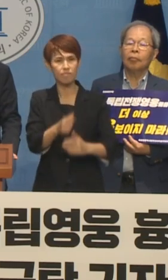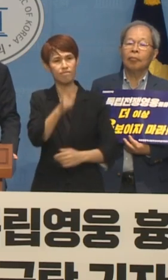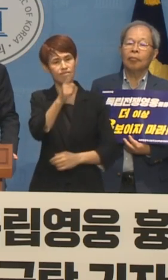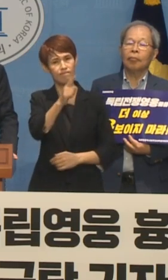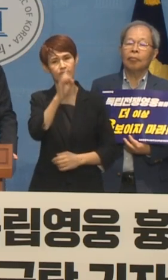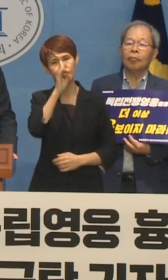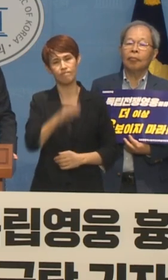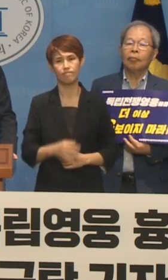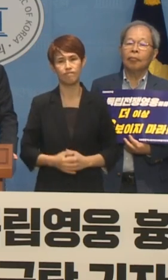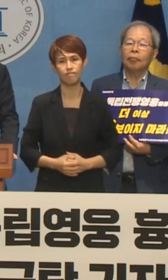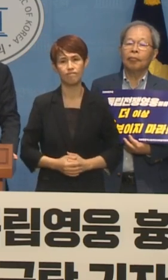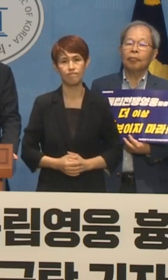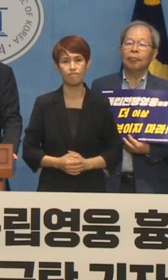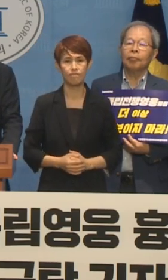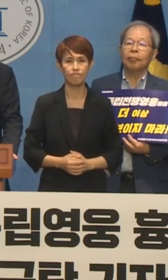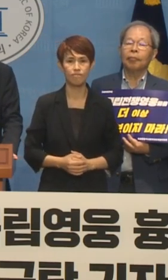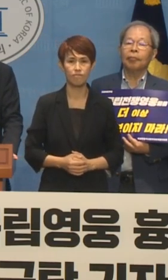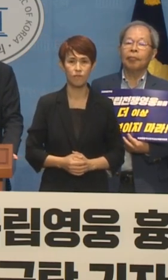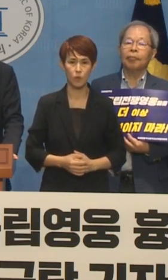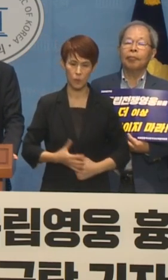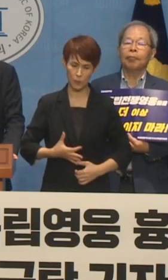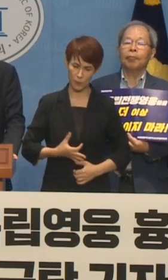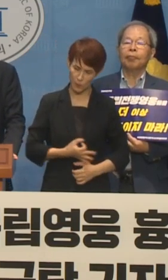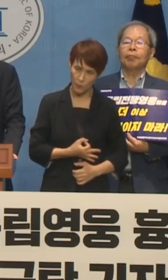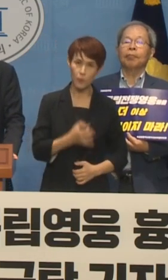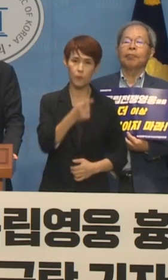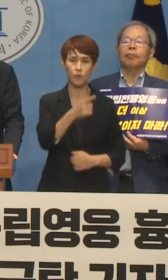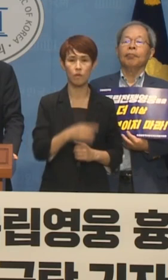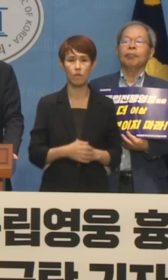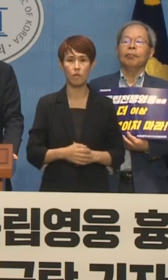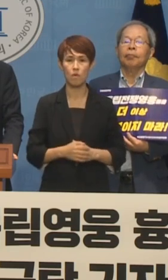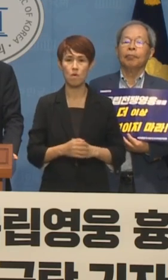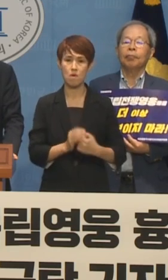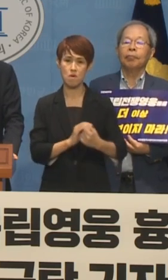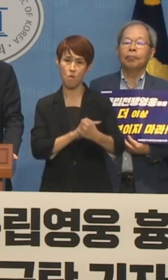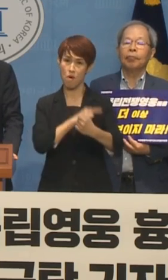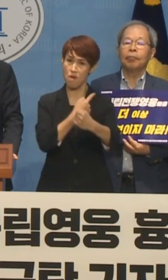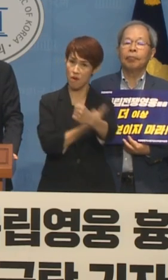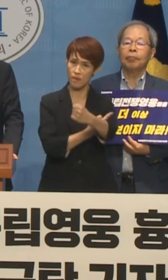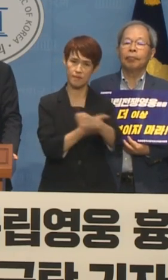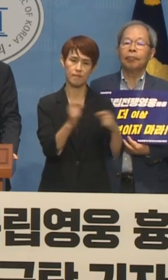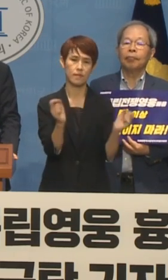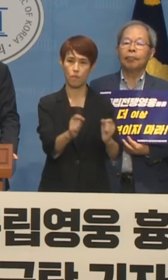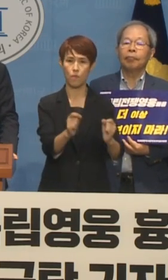됩니다. 그리고 졸렬합니다. 권력은 짧고